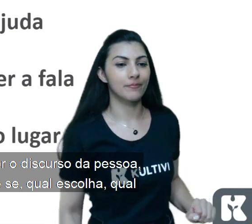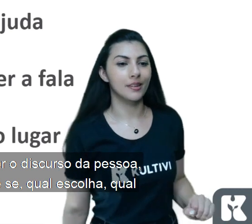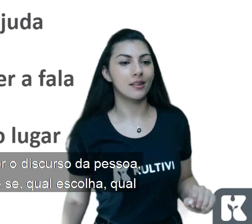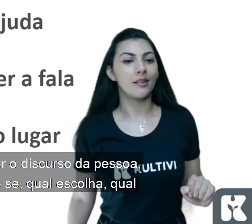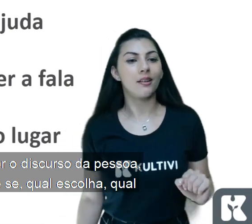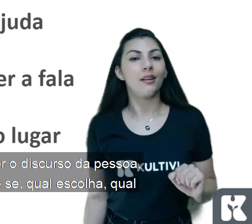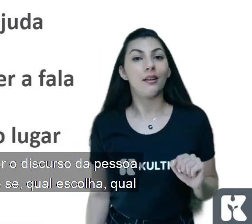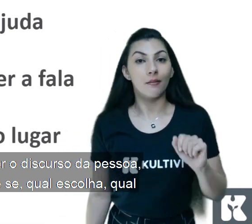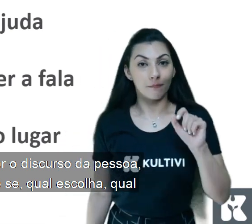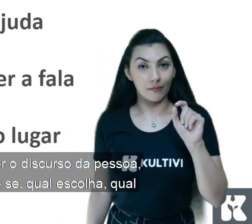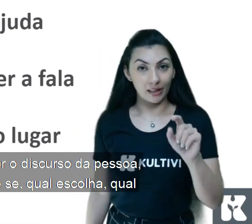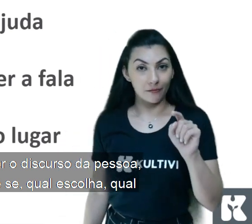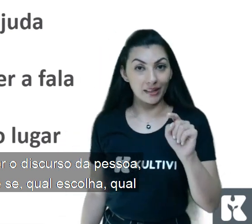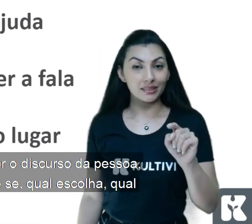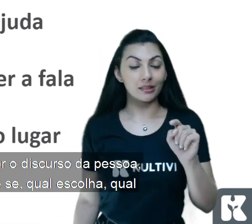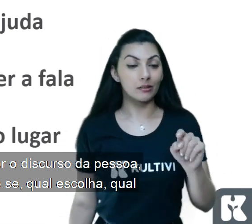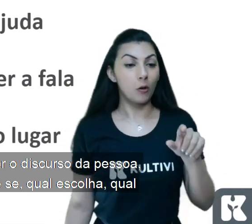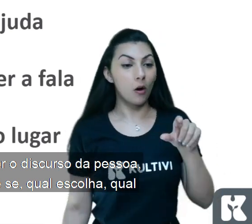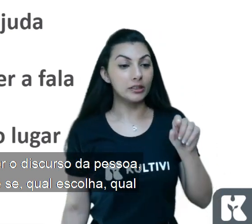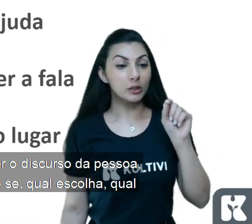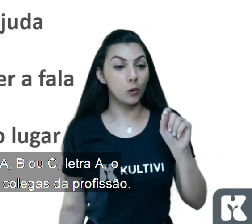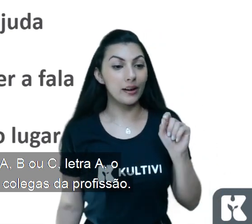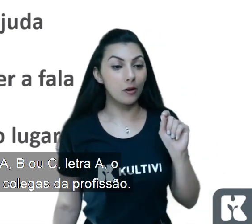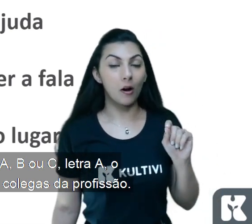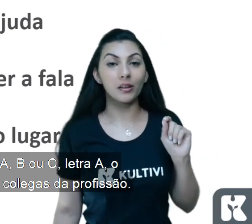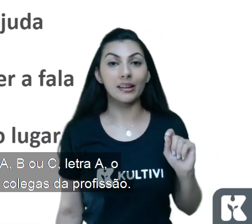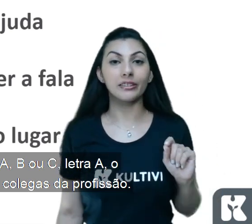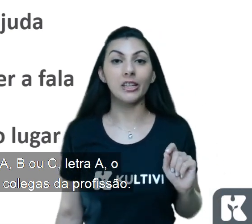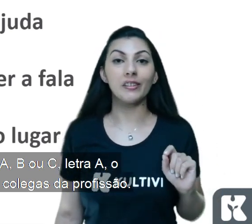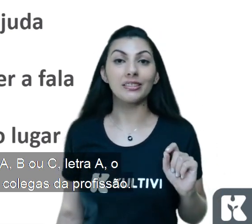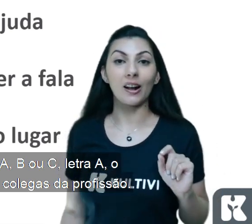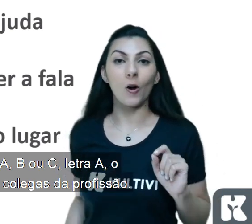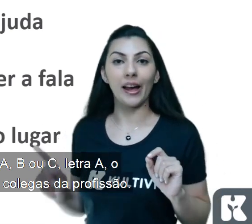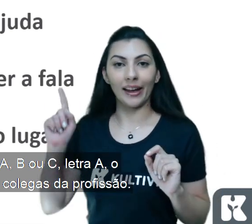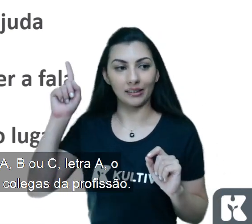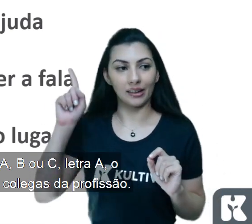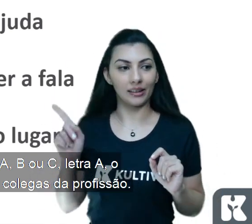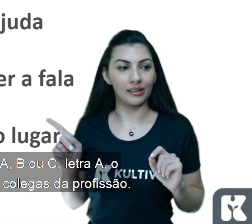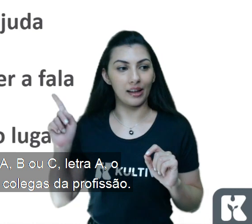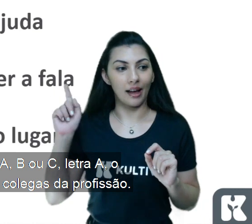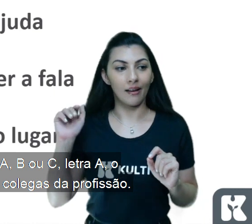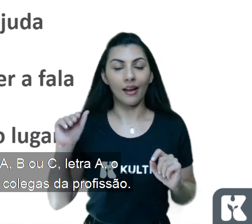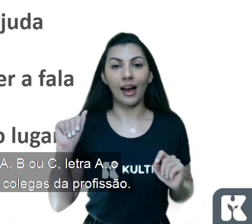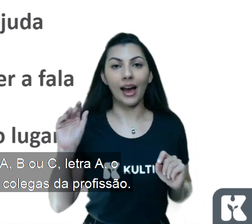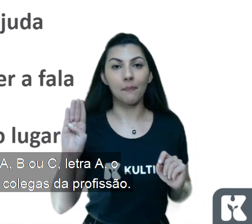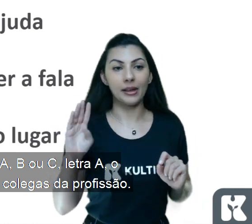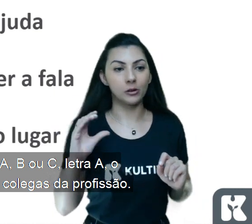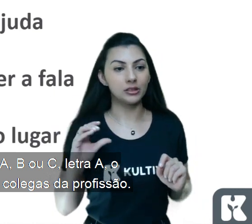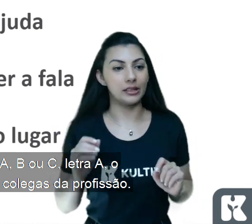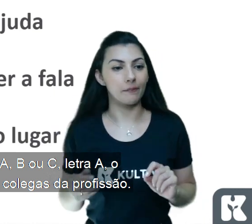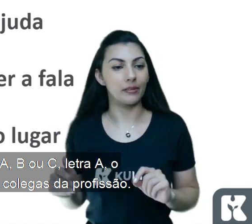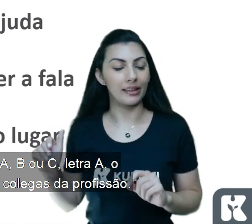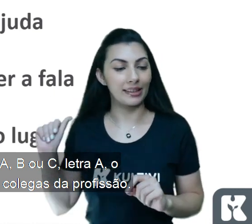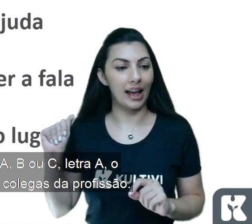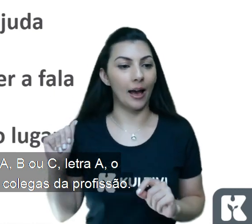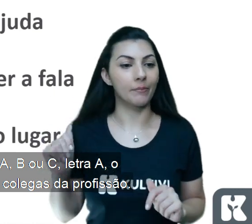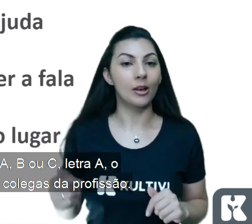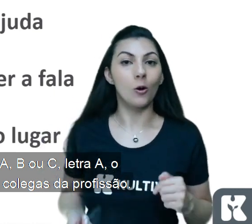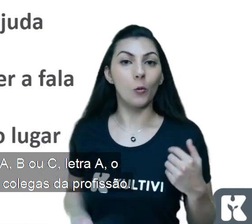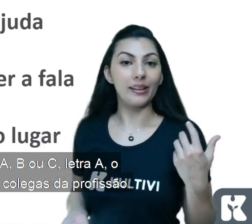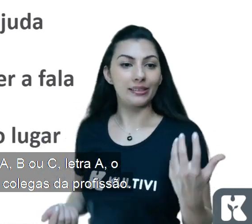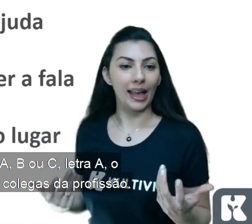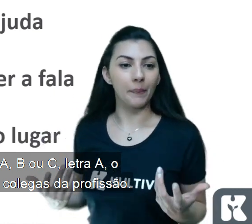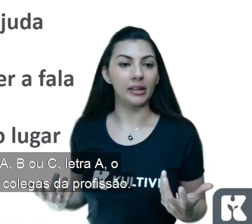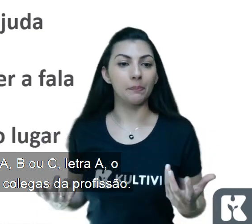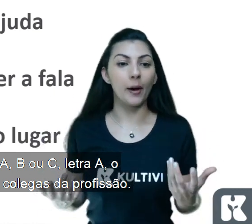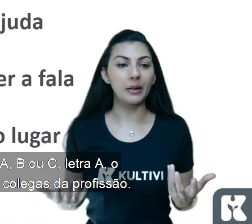bem. Verifique escolha qual alternativa está correta daqui. A, B ou C. Letra A.